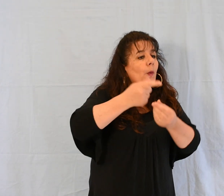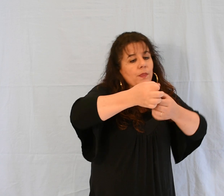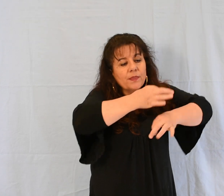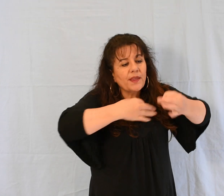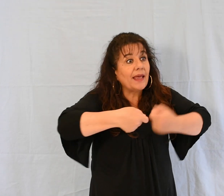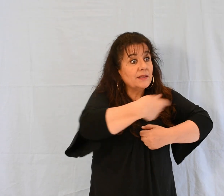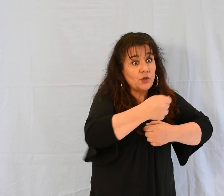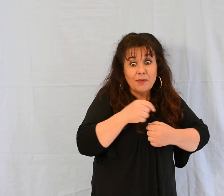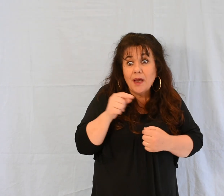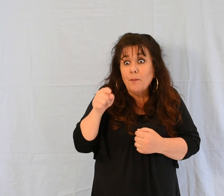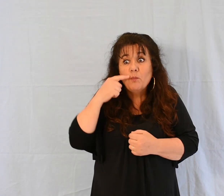Mais quand on l'a semée,